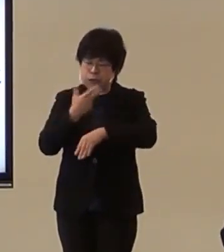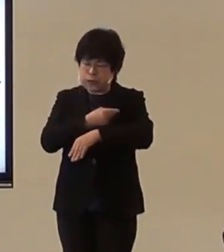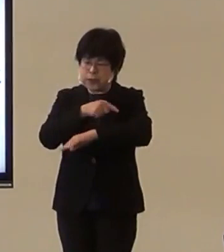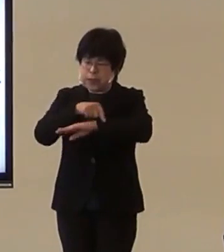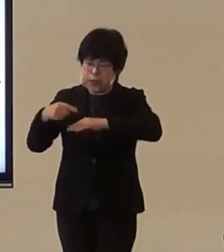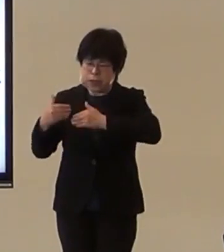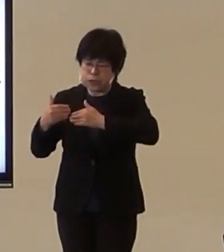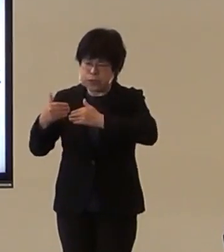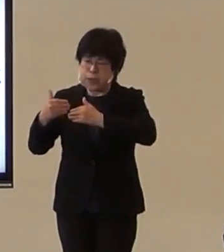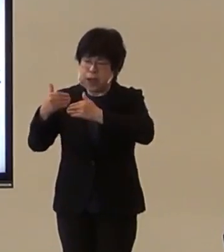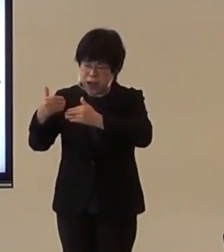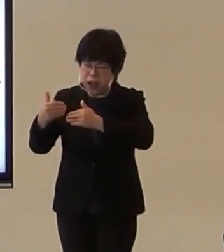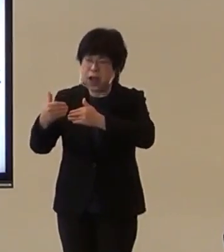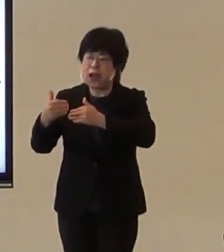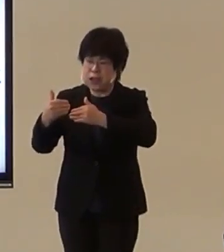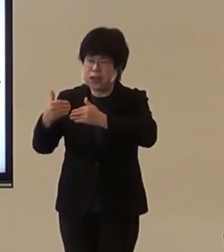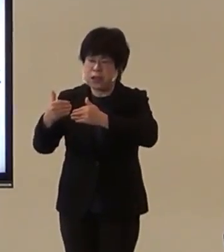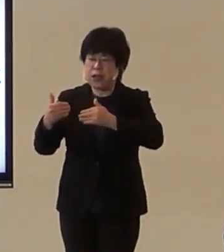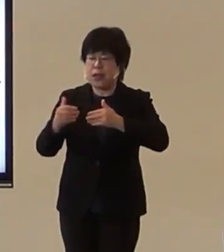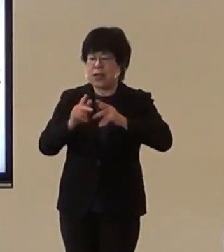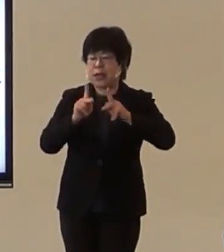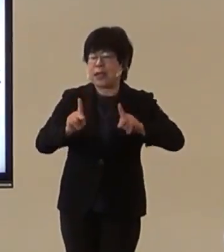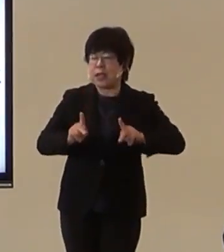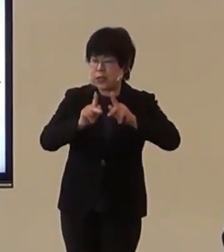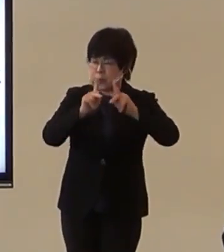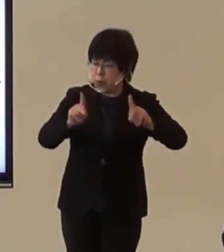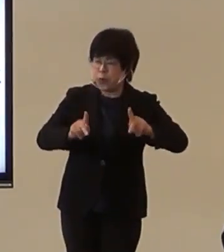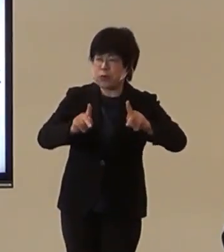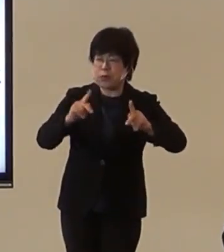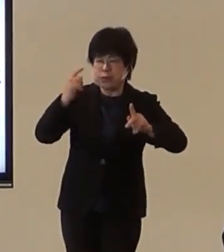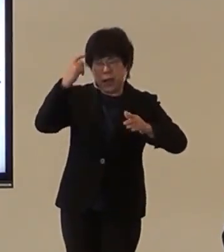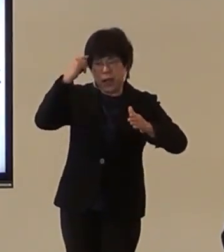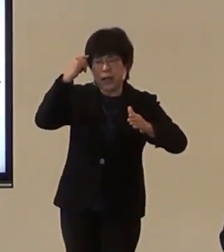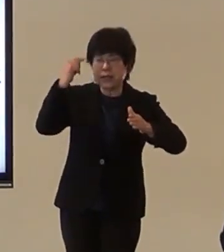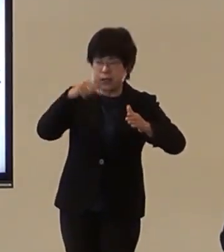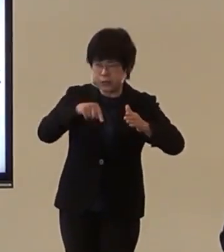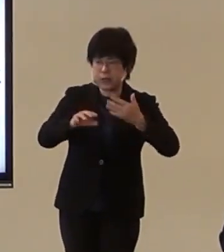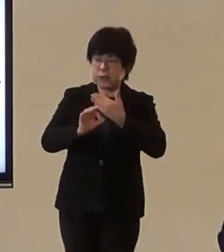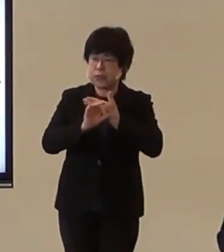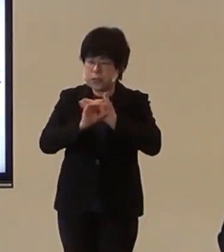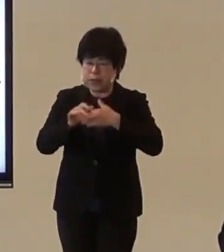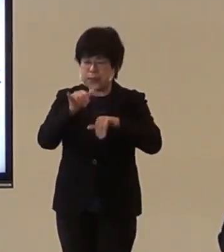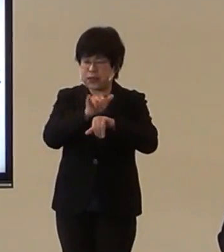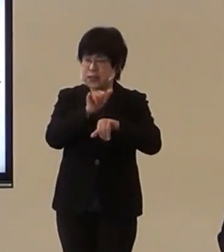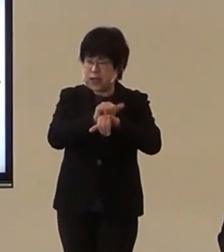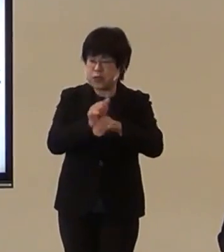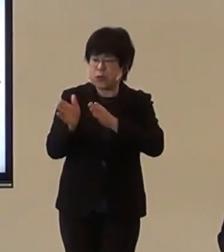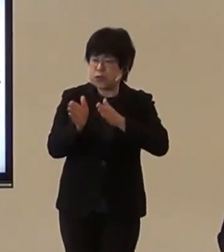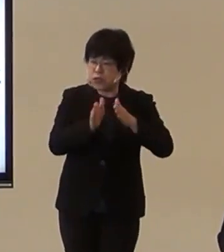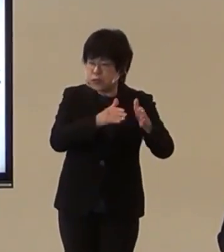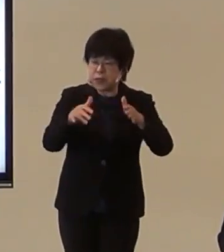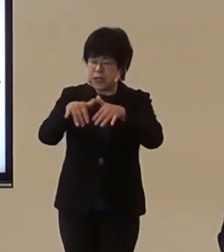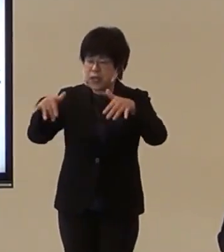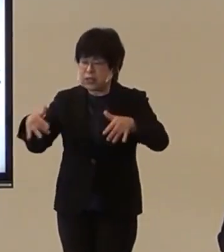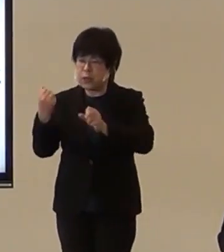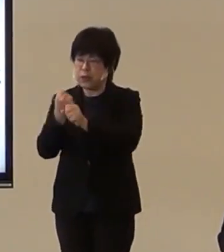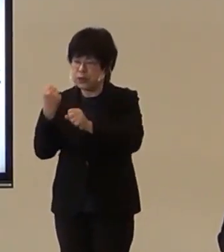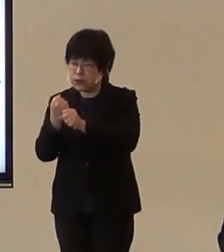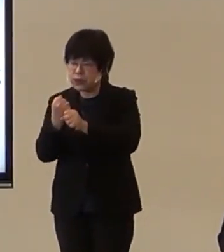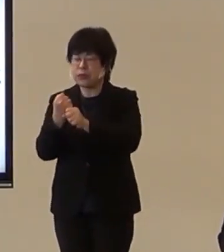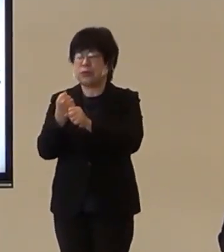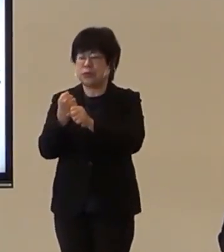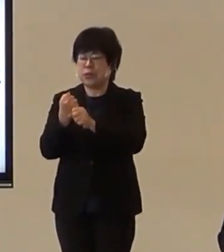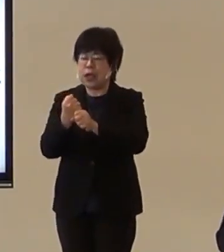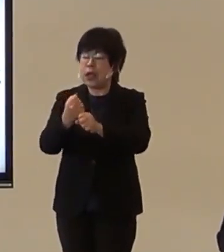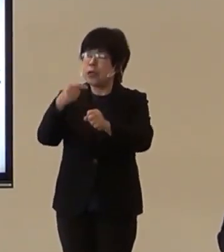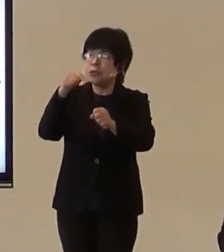ところであります。体制を作り、そしてマンパワーを準備をしていくと。で、とりあえずそこにかかる予